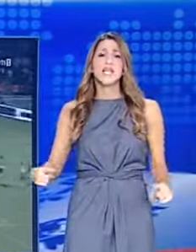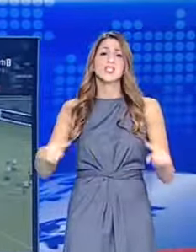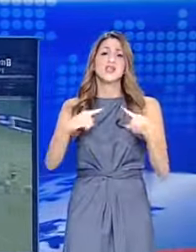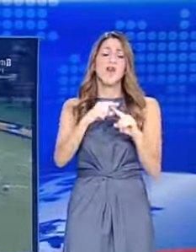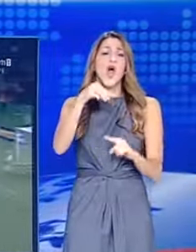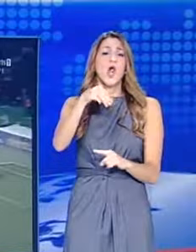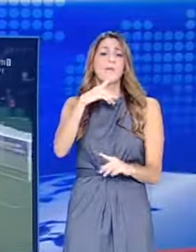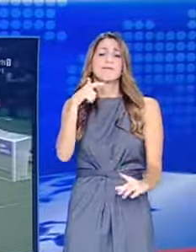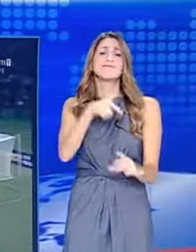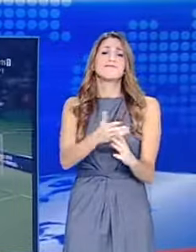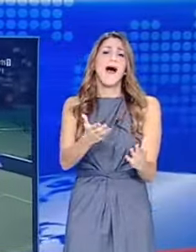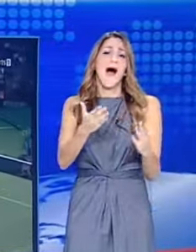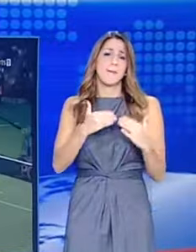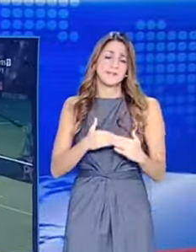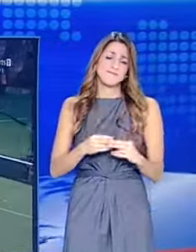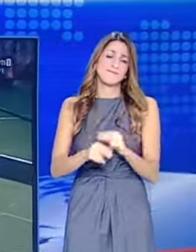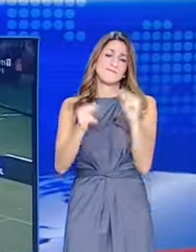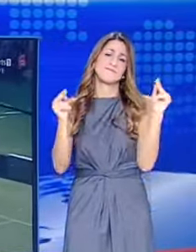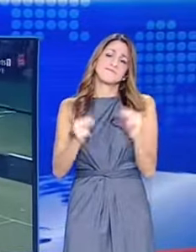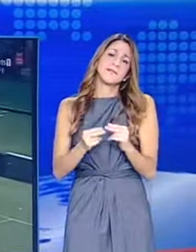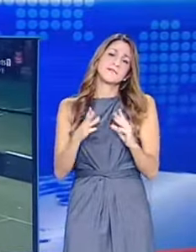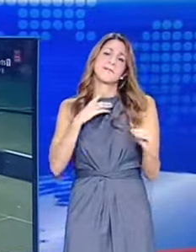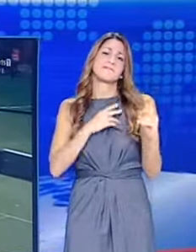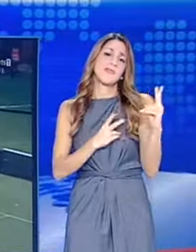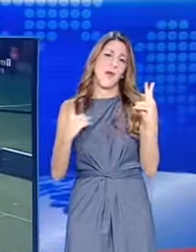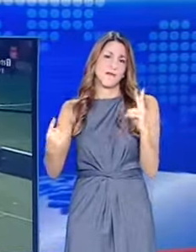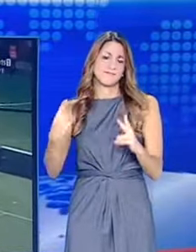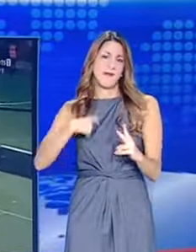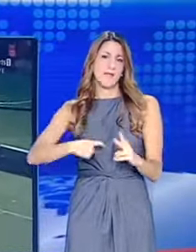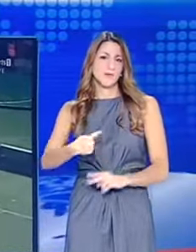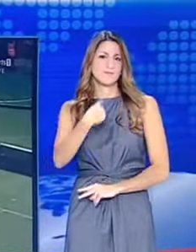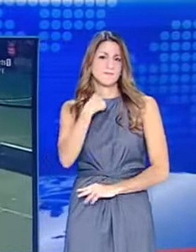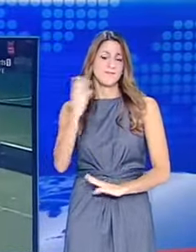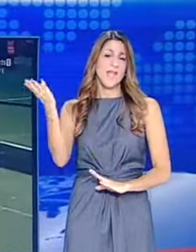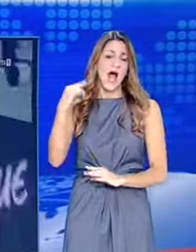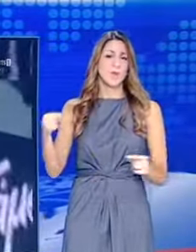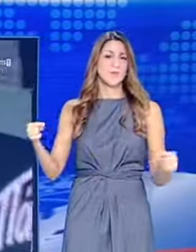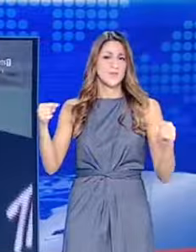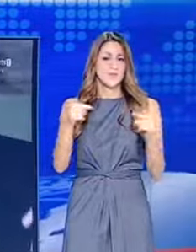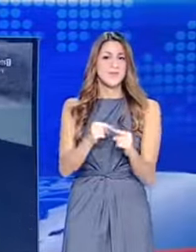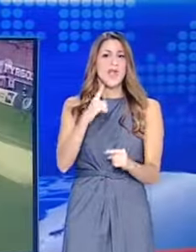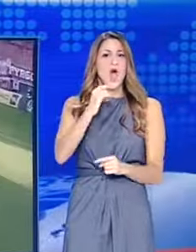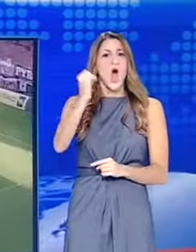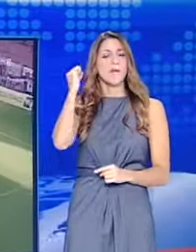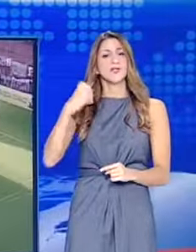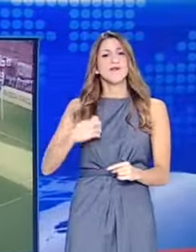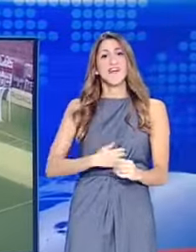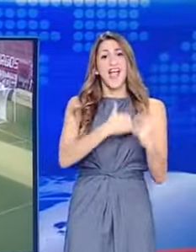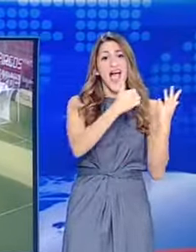στόχευε η πέναλτι τα αποτελέσματα στους υπόλοιπους αγώνες της κυριακής έχουν ως εξής ολυμπιακός βέροια 6-0 σκόντα